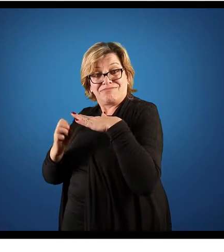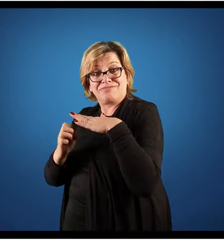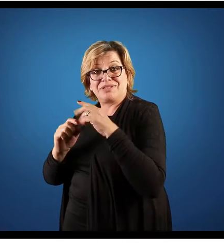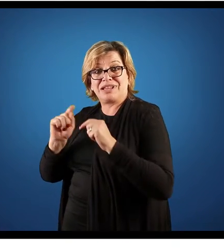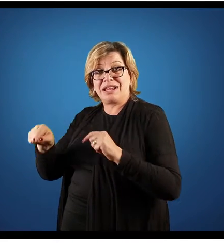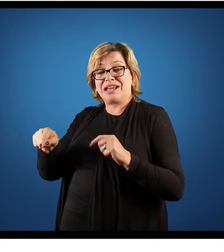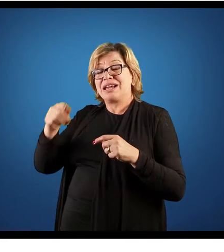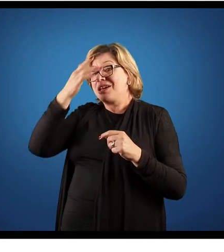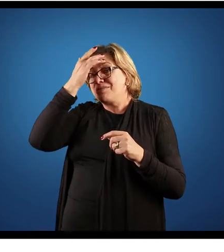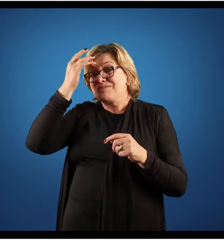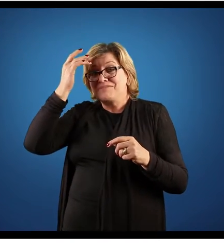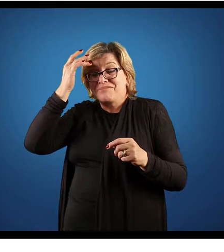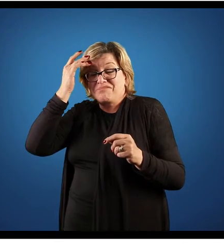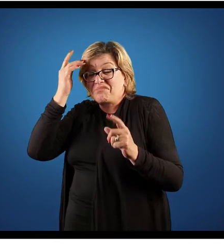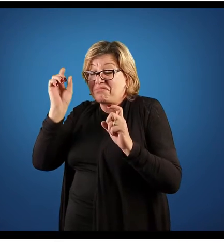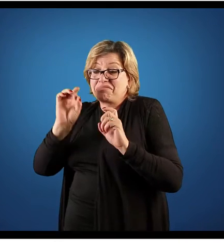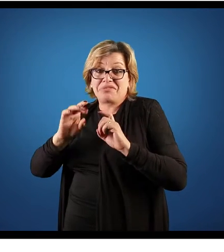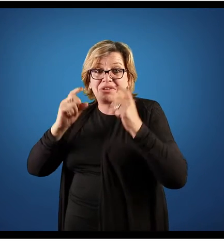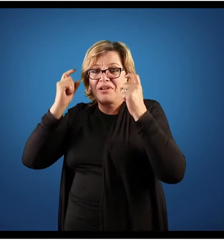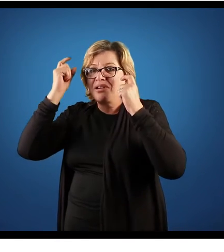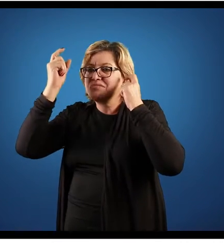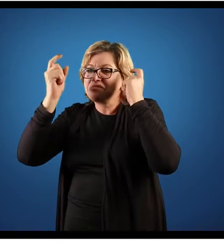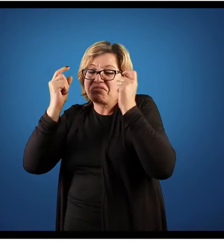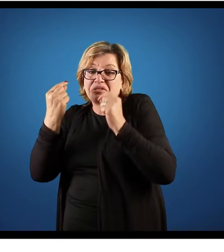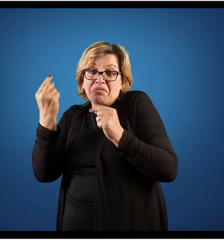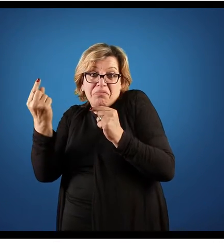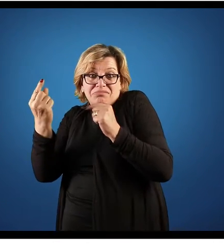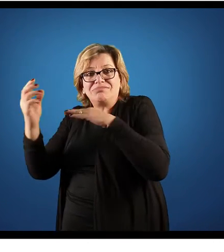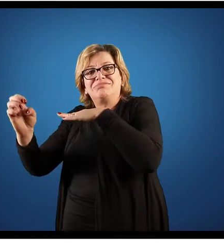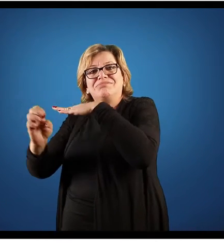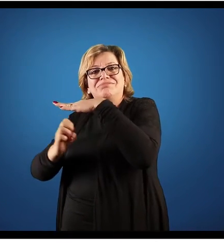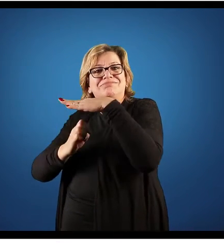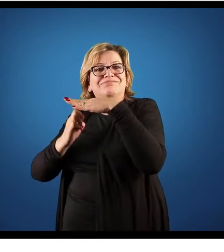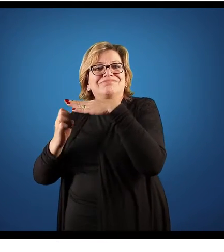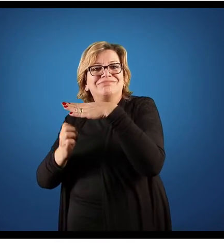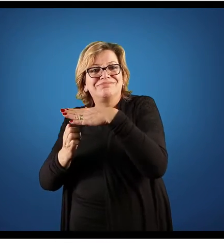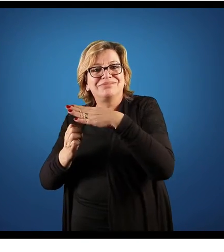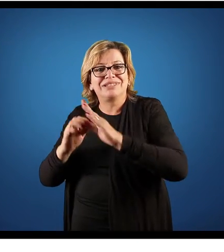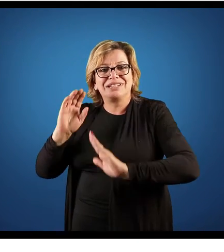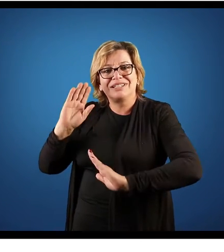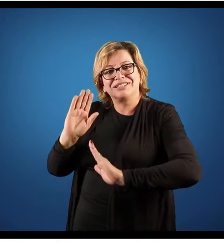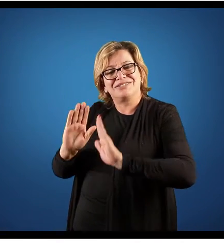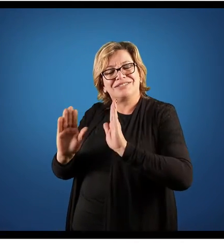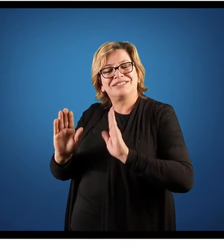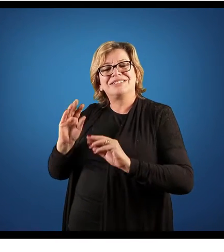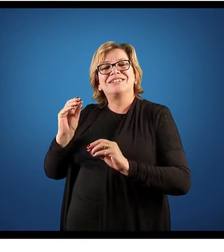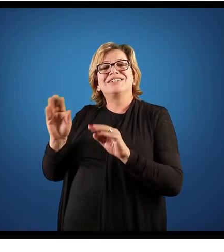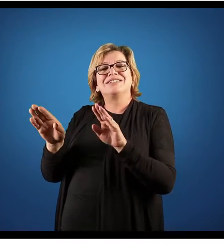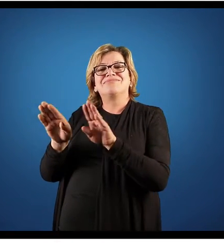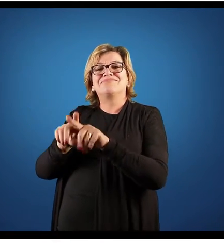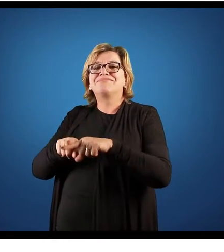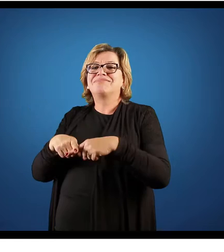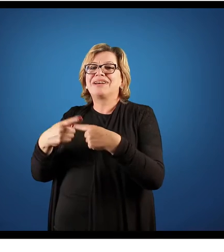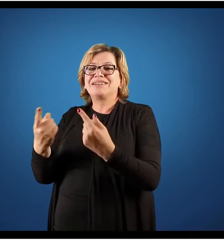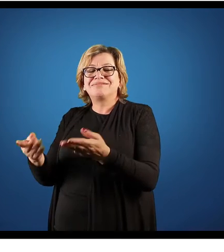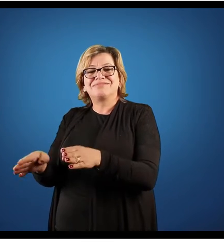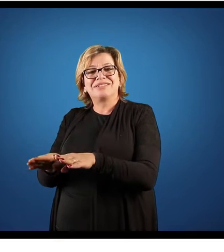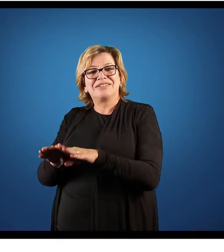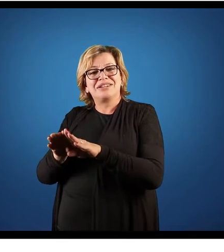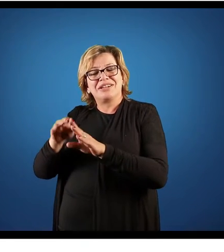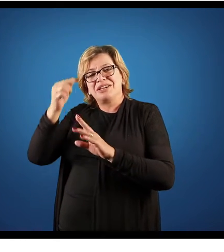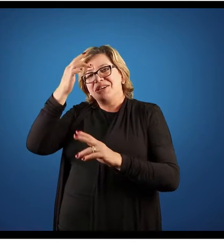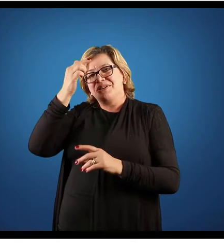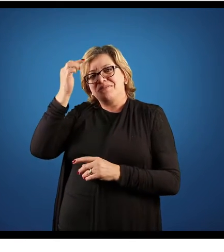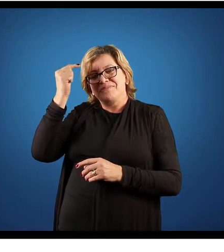pessoa está preocupada no seu âmbito da sua empresa geralmente vai atingir mais a sua empresa mas também vai atingir a